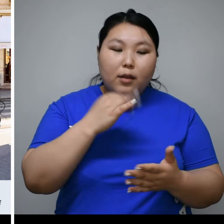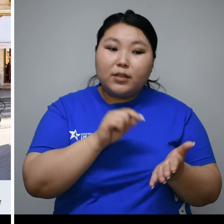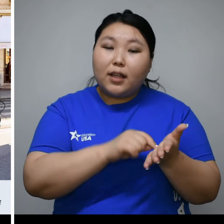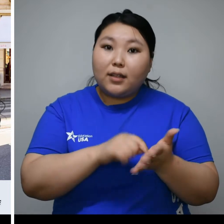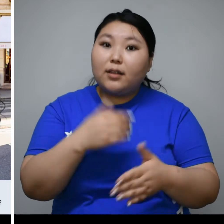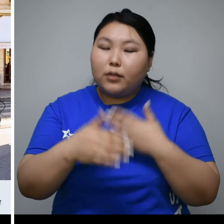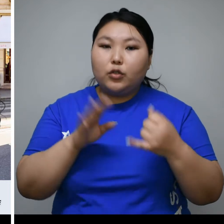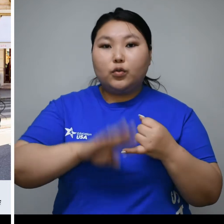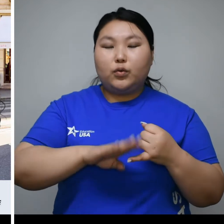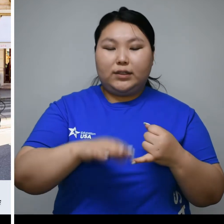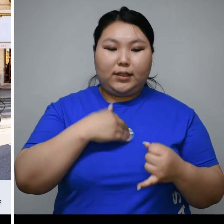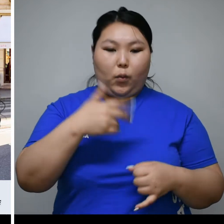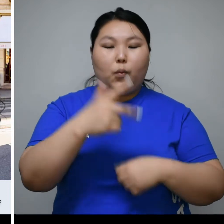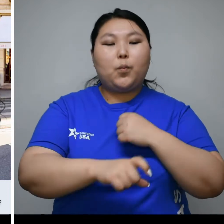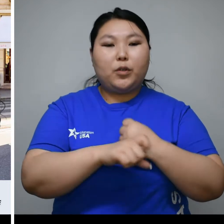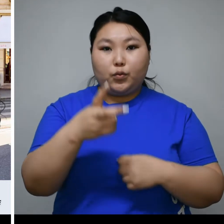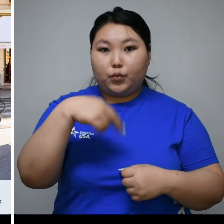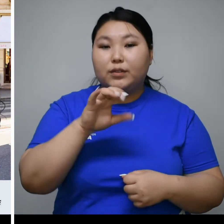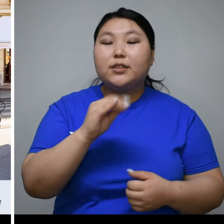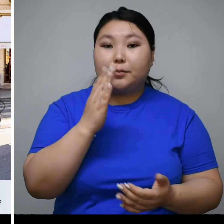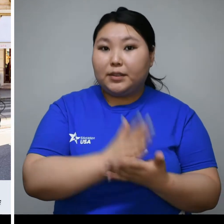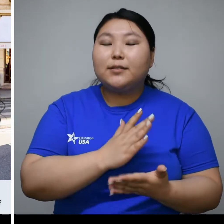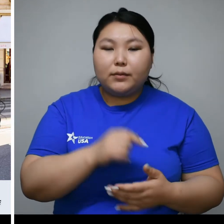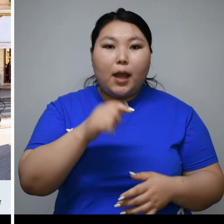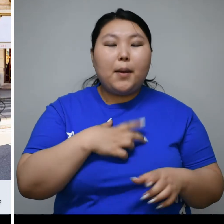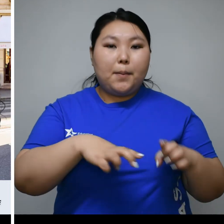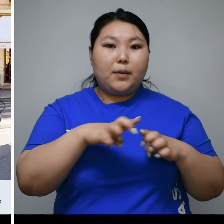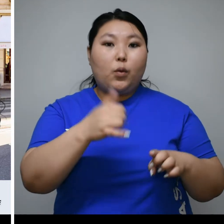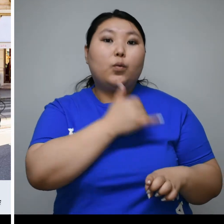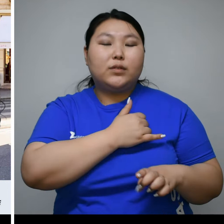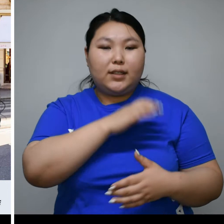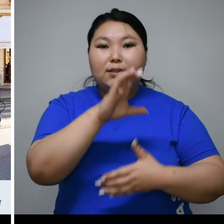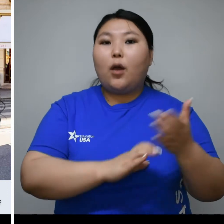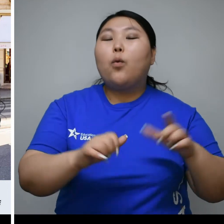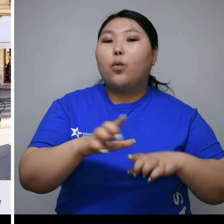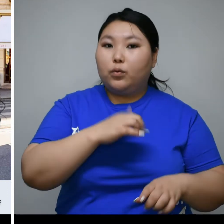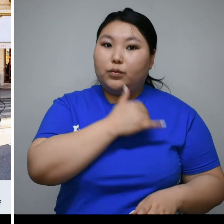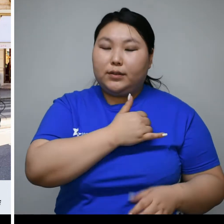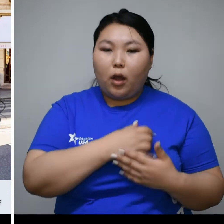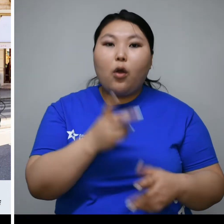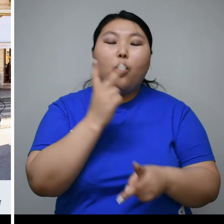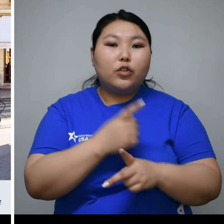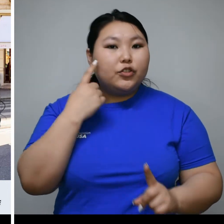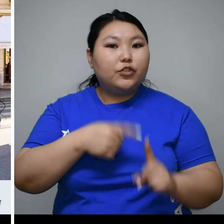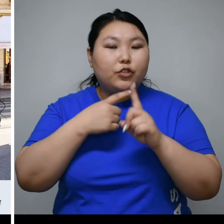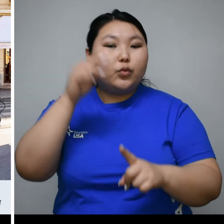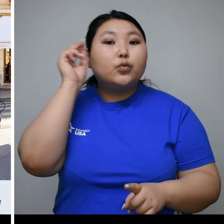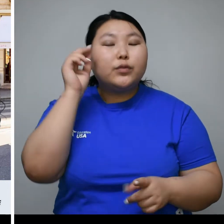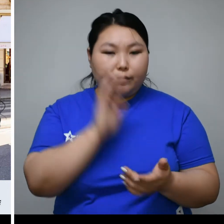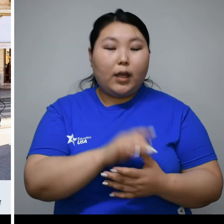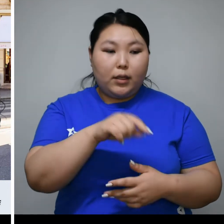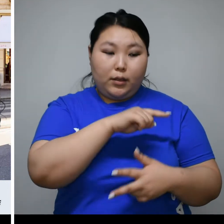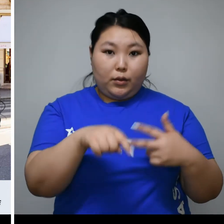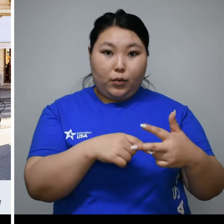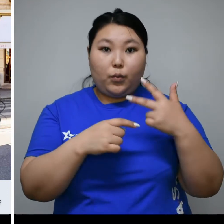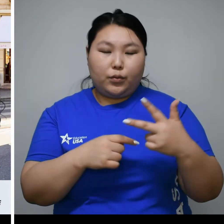ингэж дарж явсаар хагаад сүүлд надад 3 мэрэгчл үлдчихсэн. За тэр нь бизнесийн удирдлаг, санхүүгийн удирдлаг болон хуулийн чиглэлээ суралцах гэв.